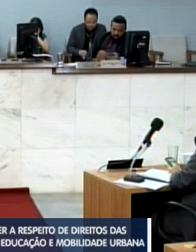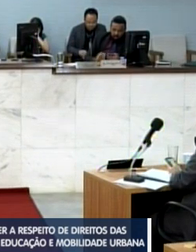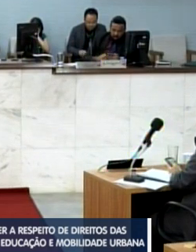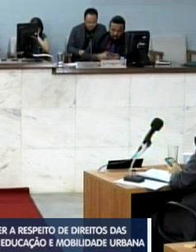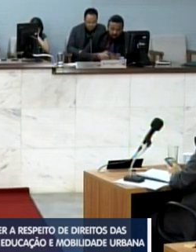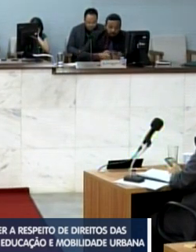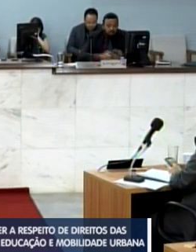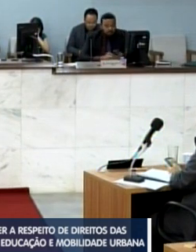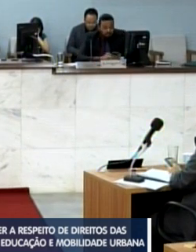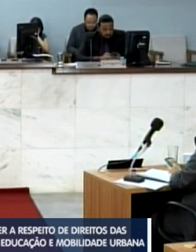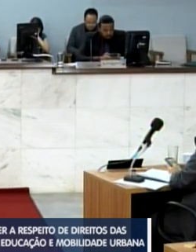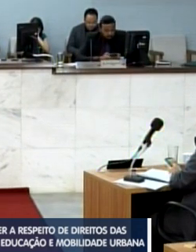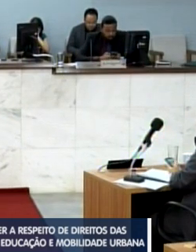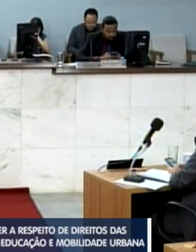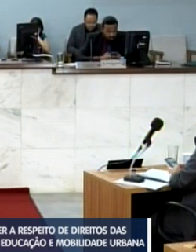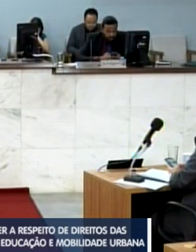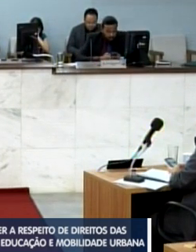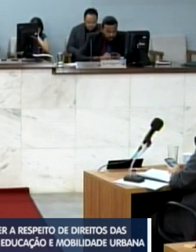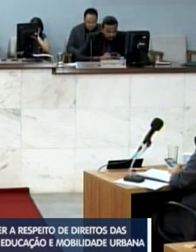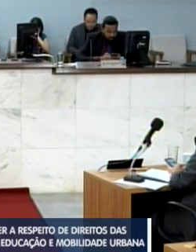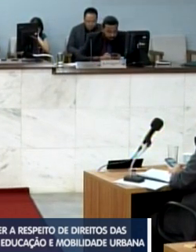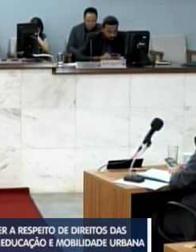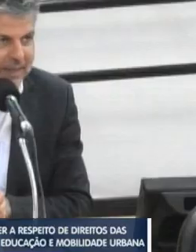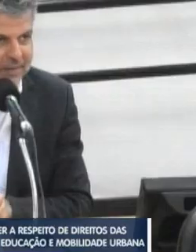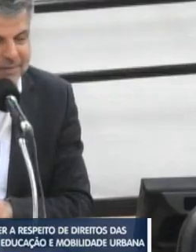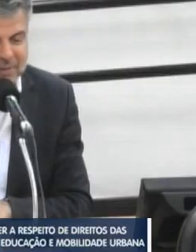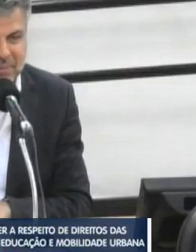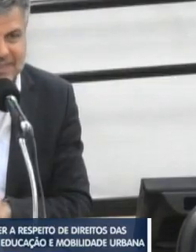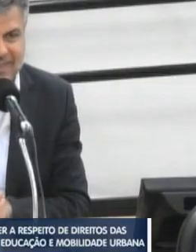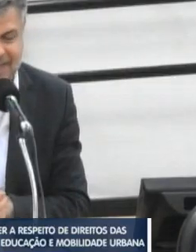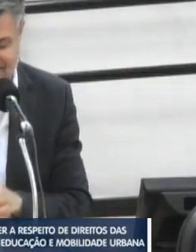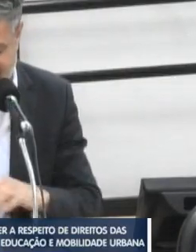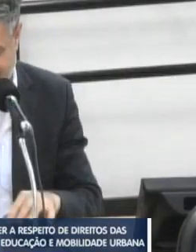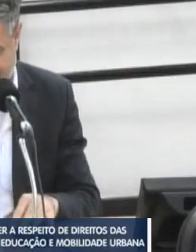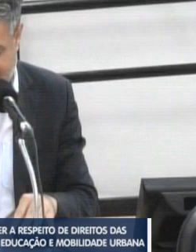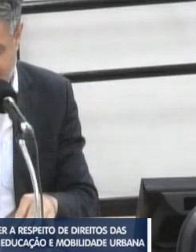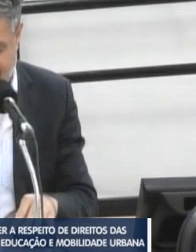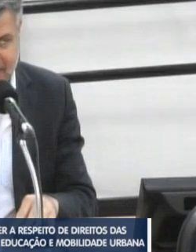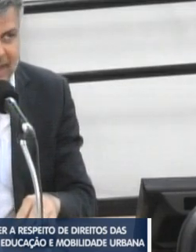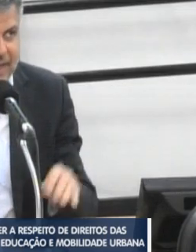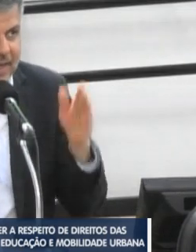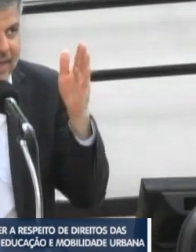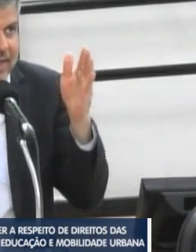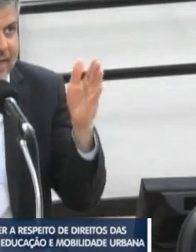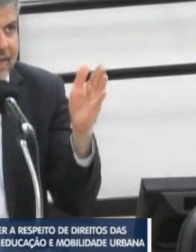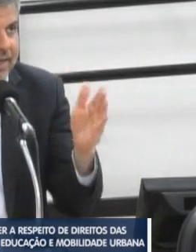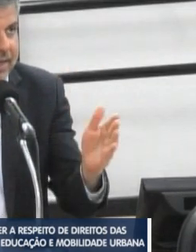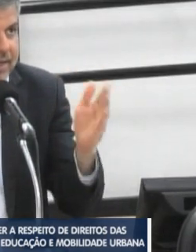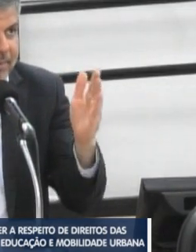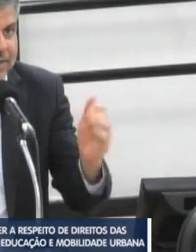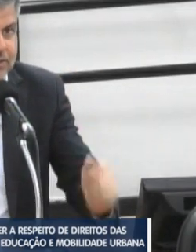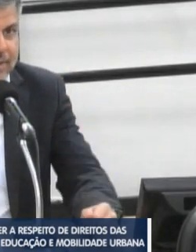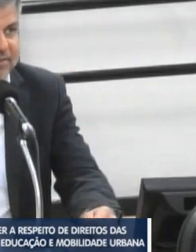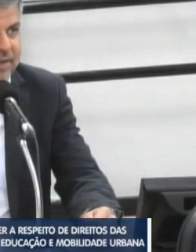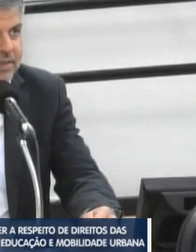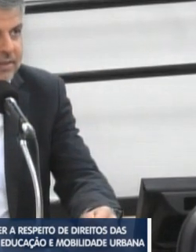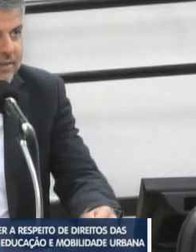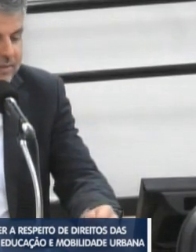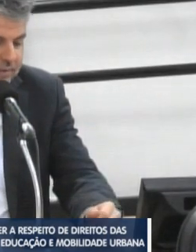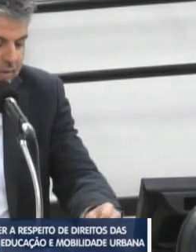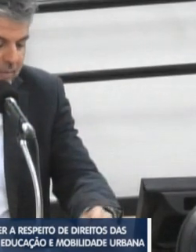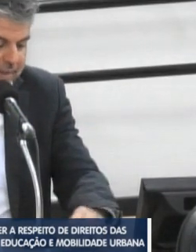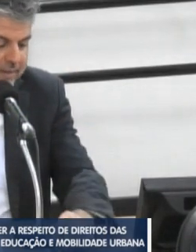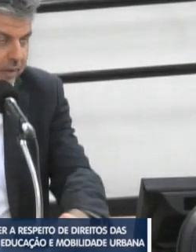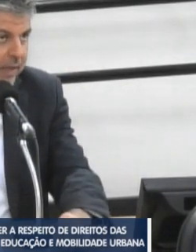doutor Marcelo, amigo de tanto tempo, estudei com o irmão dele na mesma sala. Mas eu falei bem, você viu? E mais uma